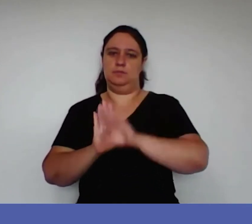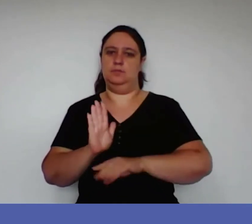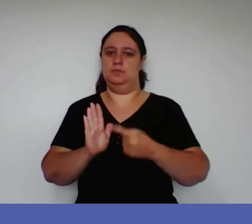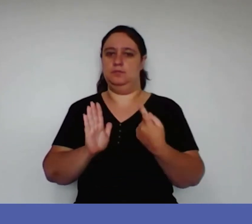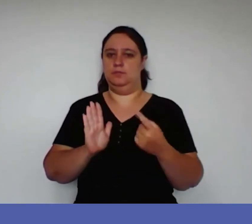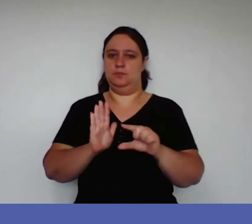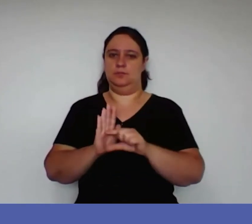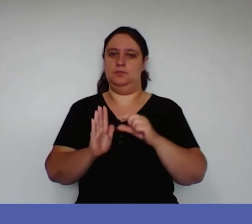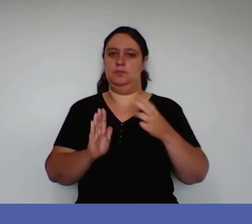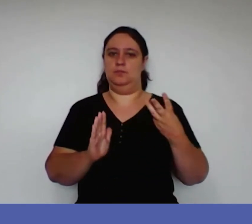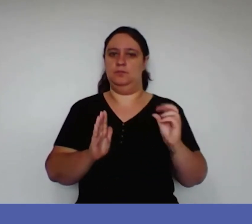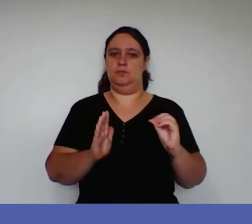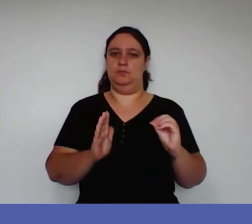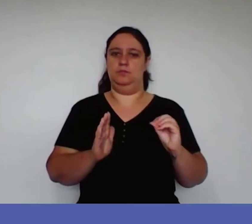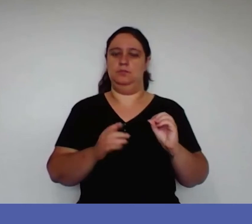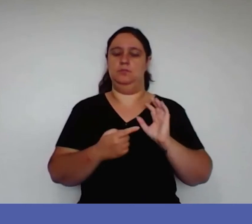lá?